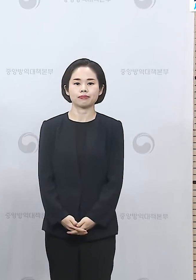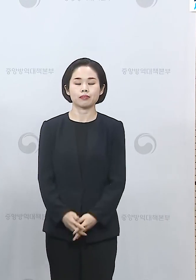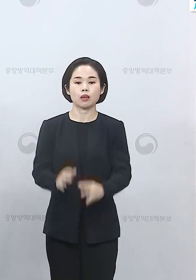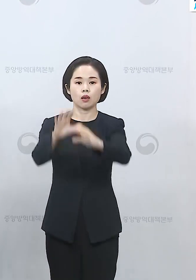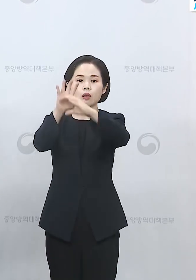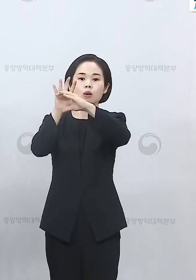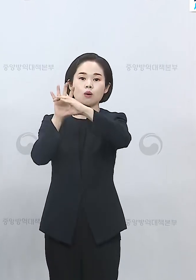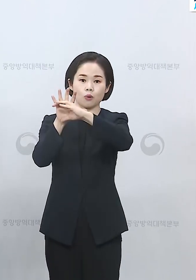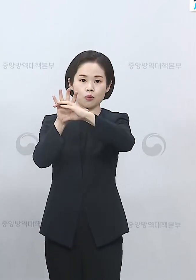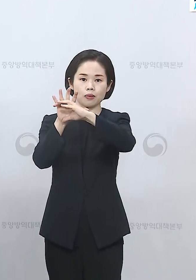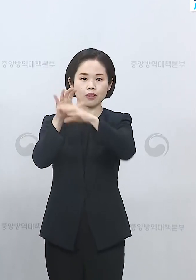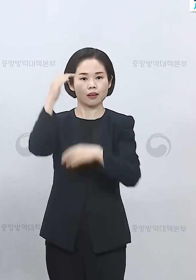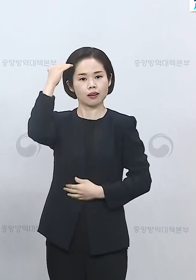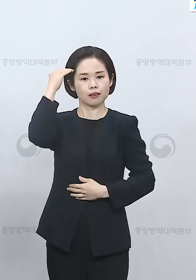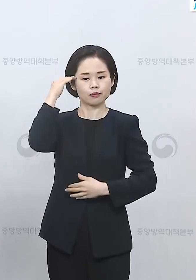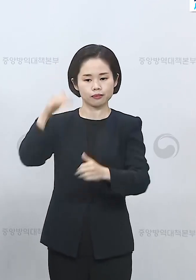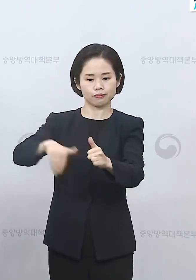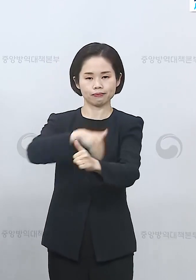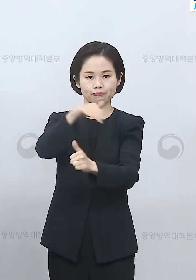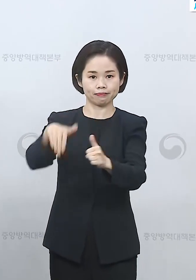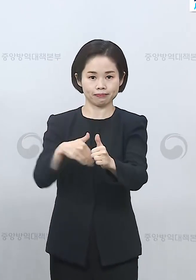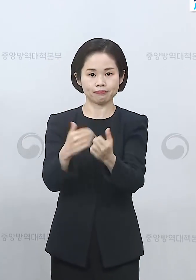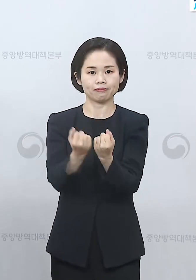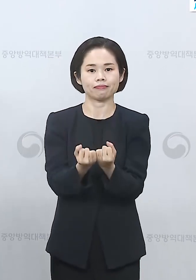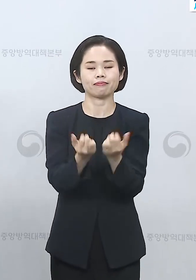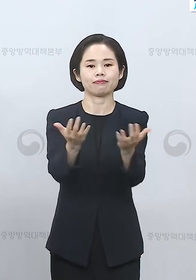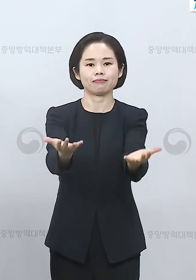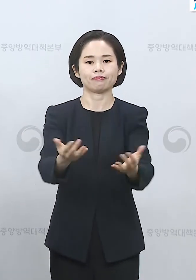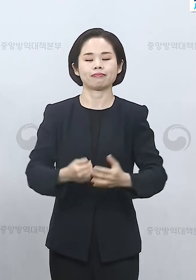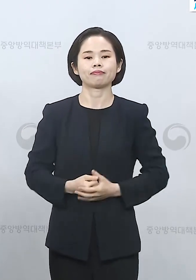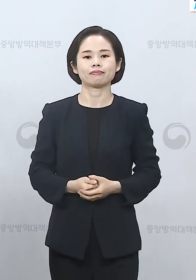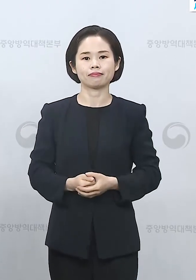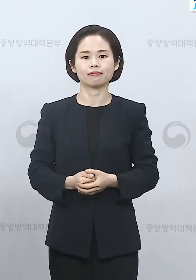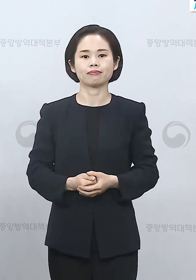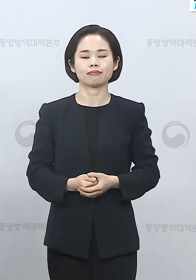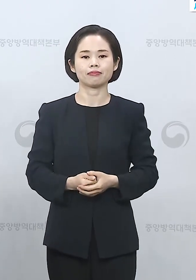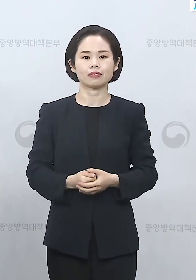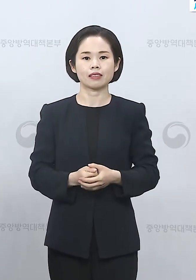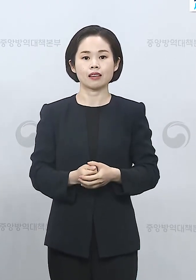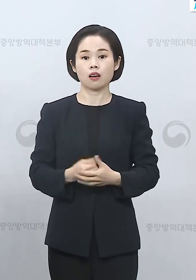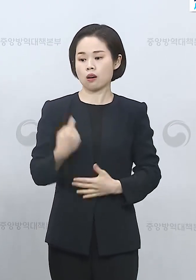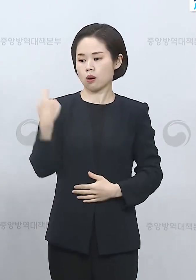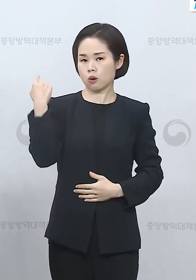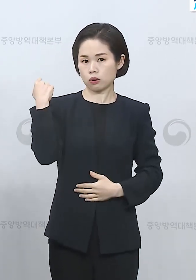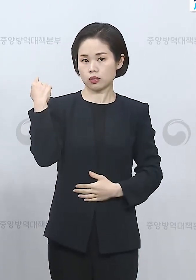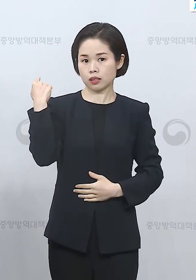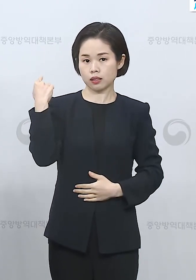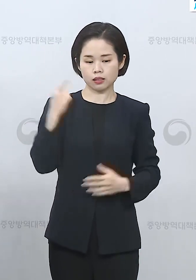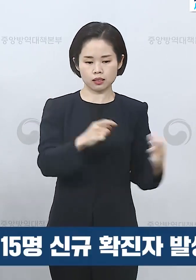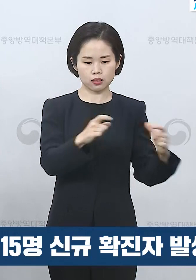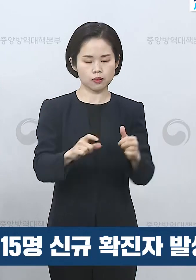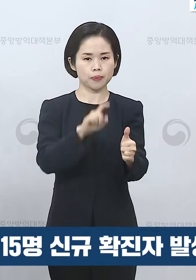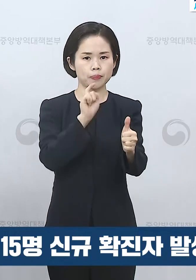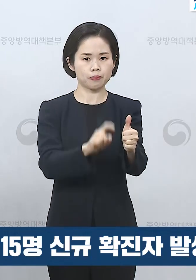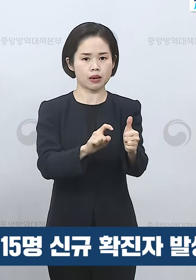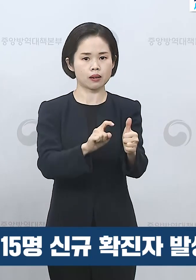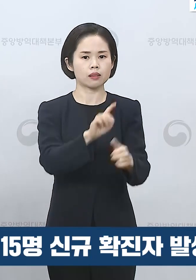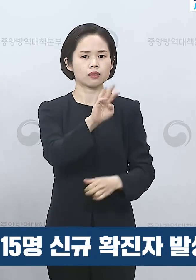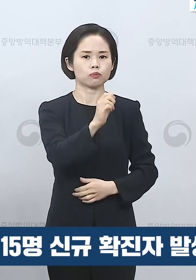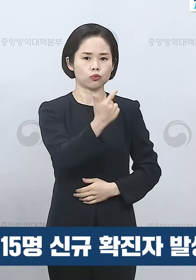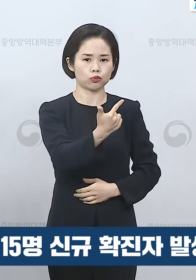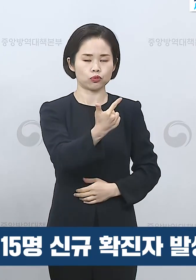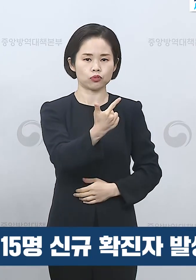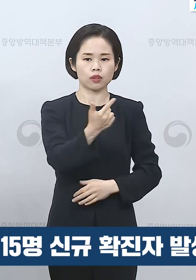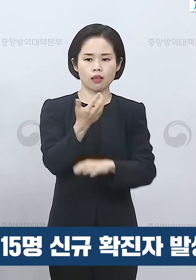코로나 바이러스 감염증 19 국내 발생 현황을 말씀드리겠습니다. 7월 1일 현재 지역사회에서